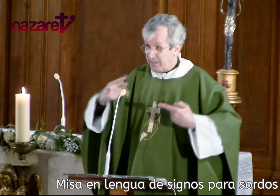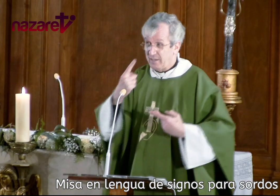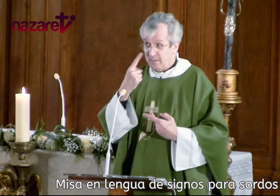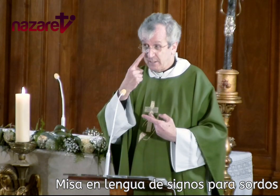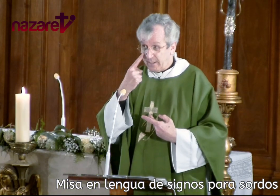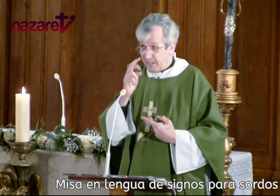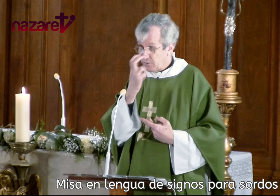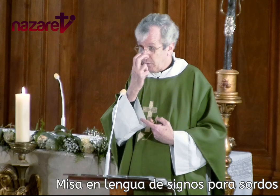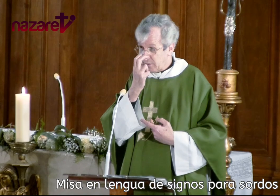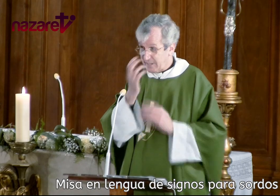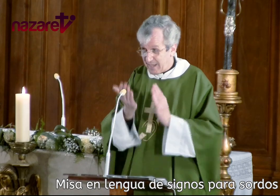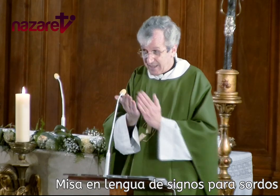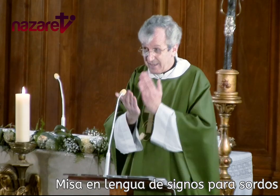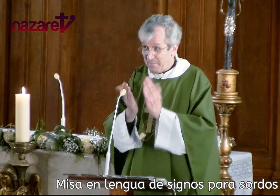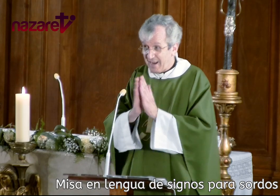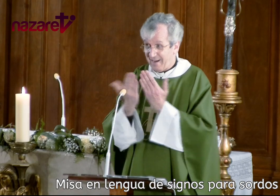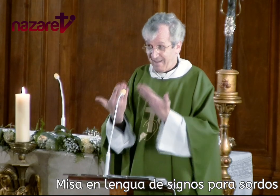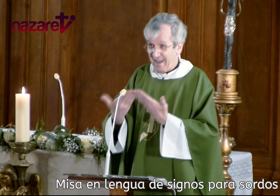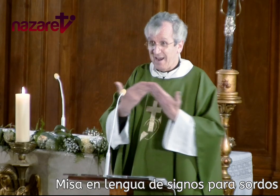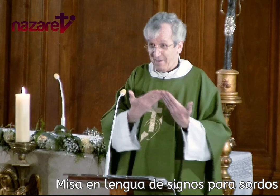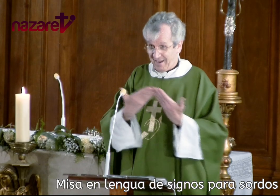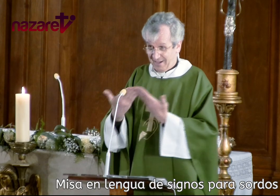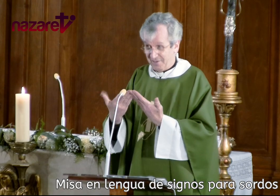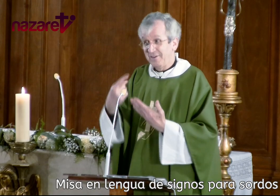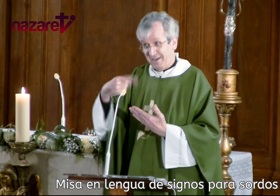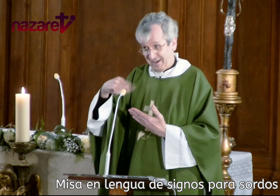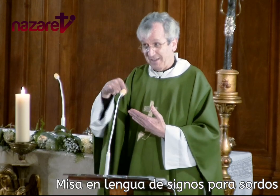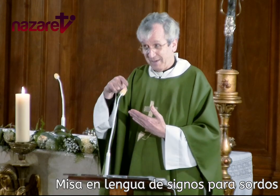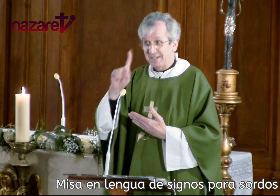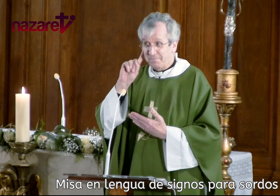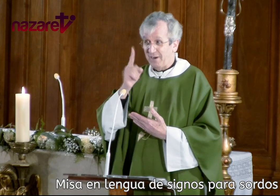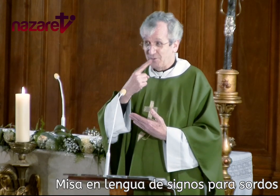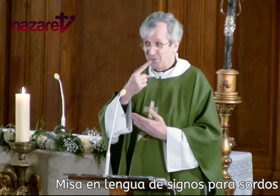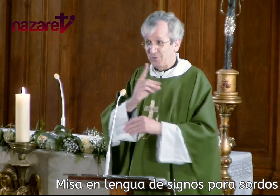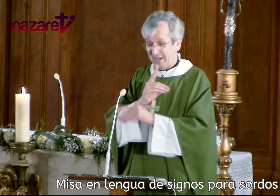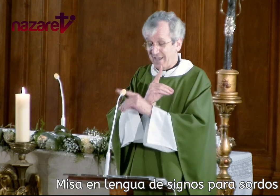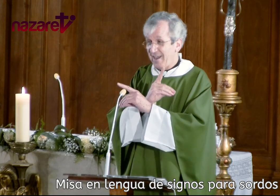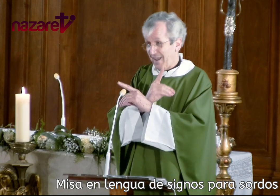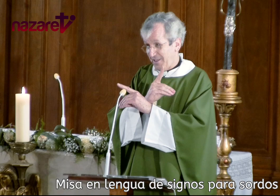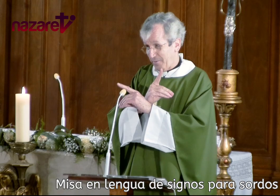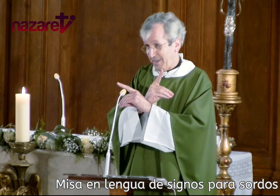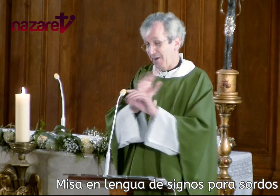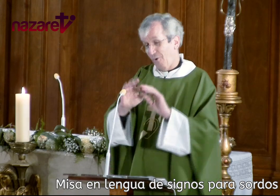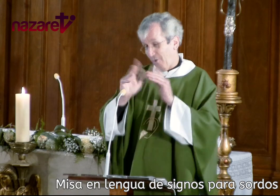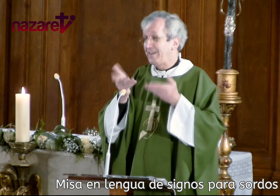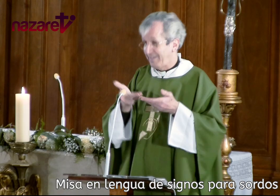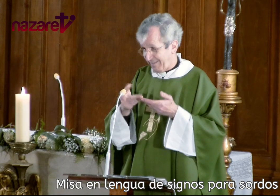si tenéis curiosidad de mirar el evangelio que además para los sordos hay el dvd o en internet